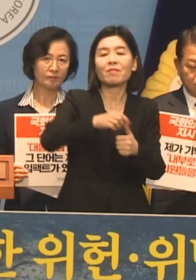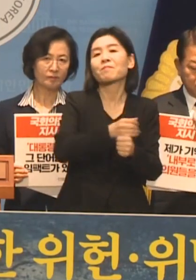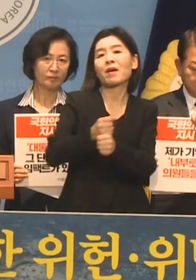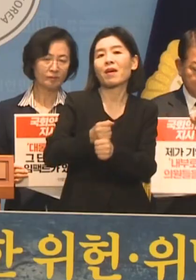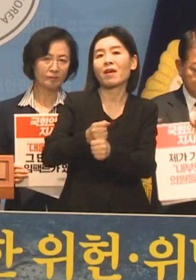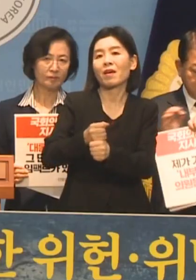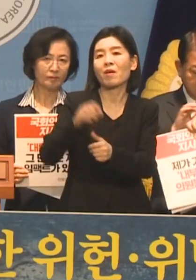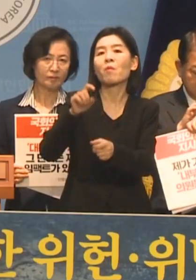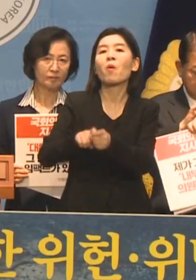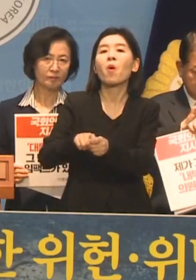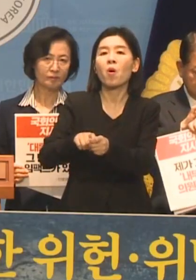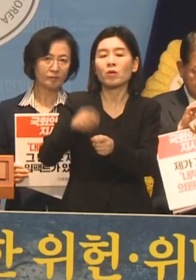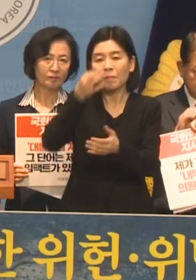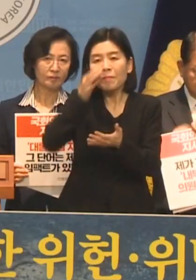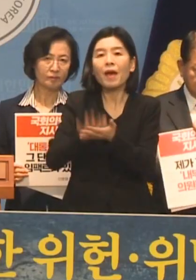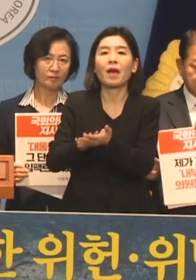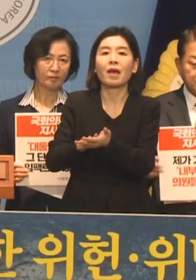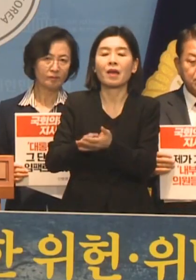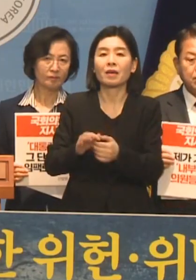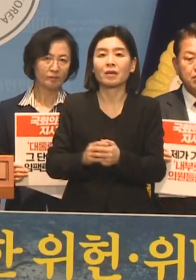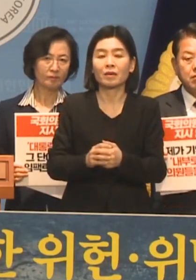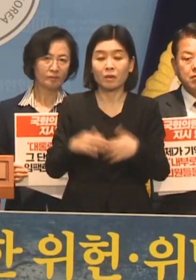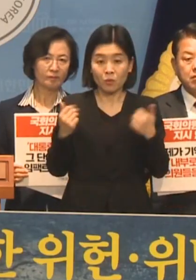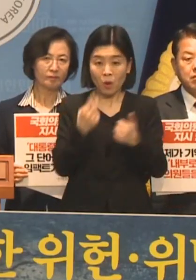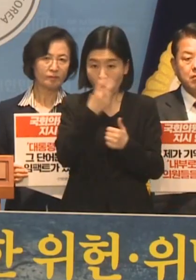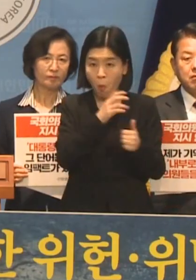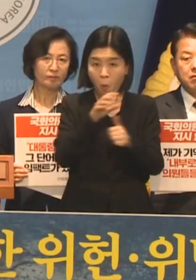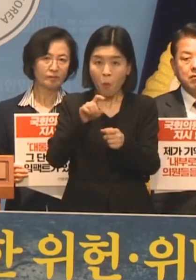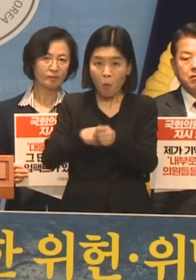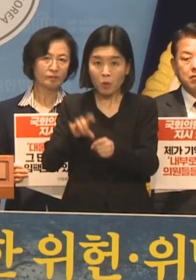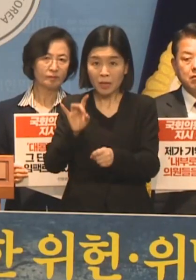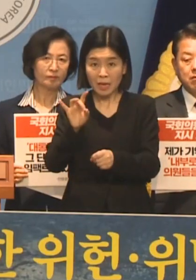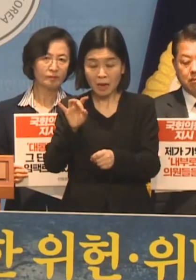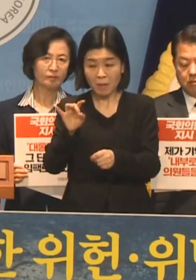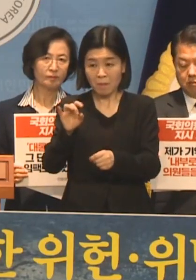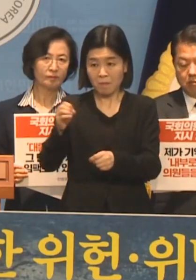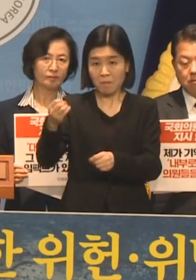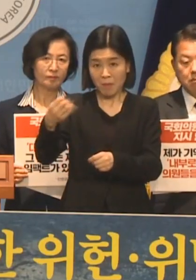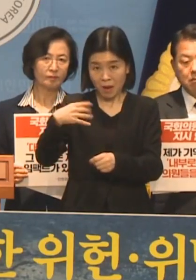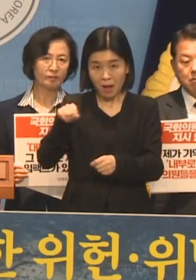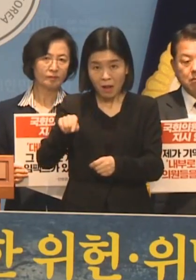국회를 보호하려 했다는 전 국회 경비대장은 국회의원은 물론이고